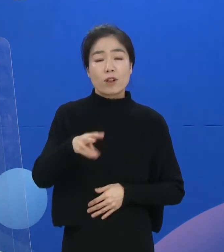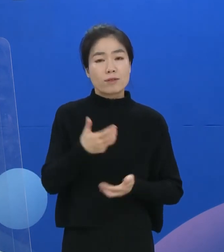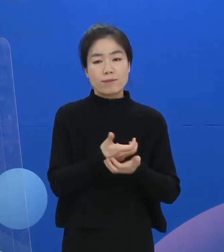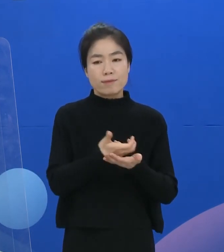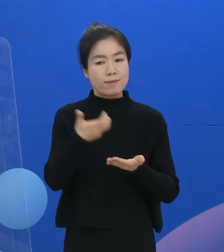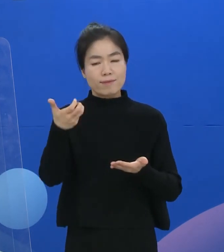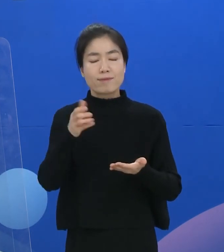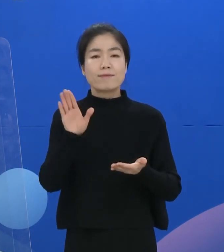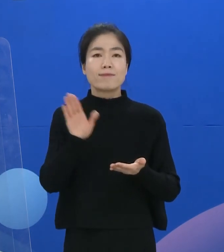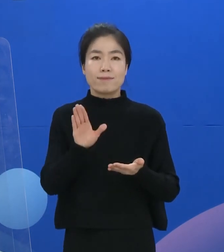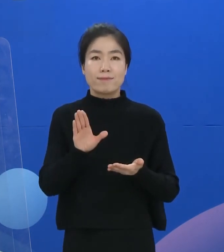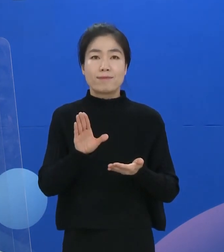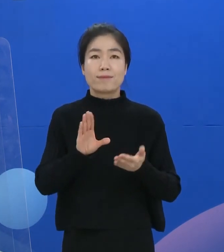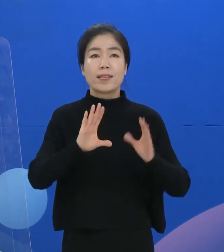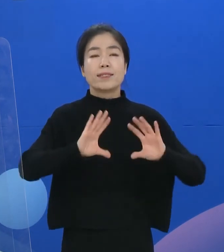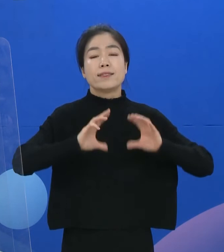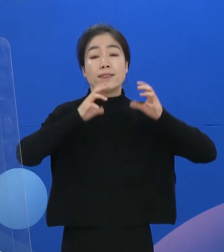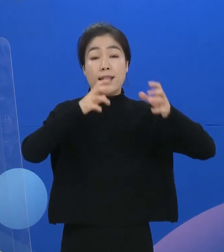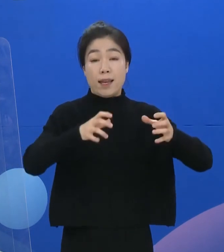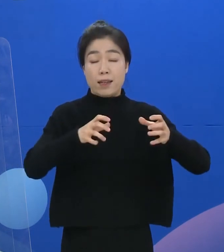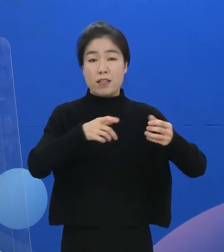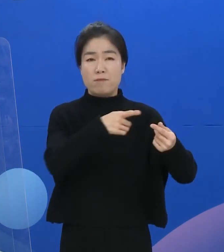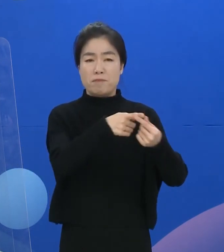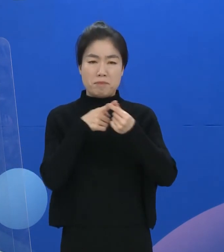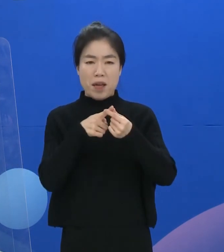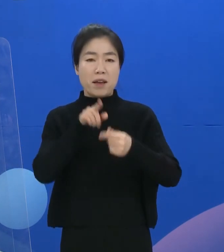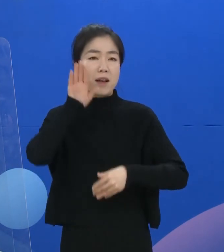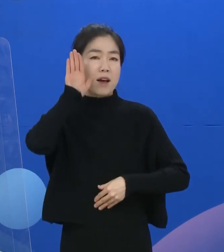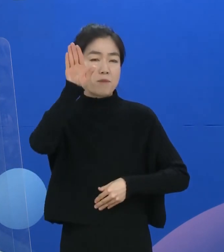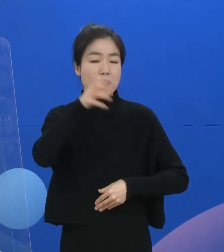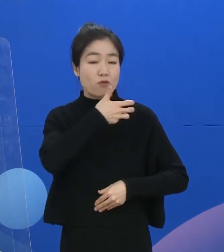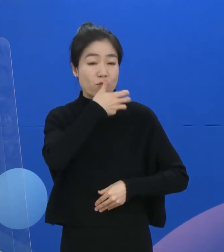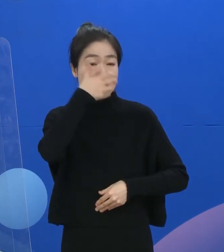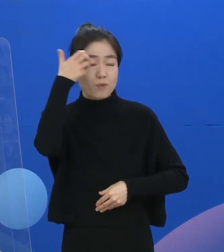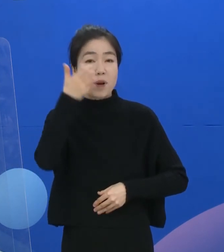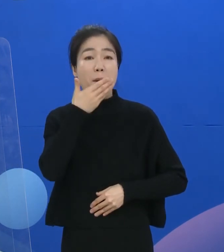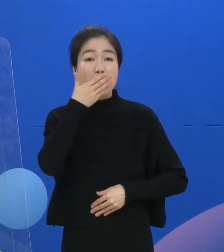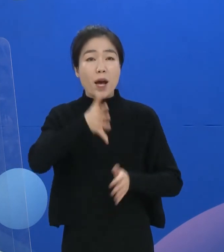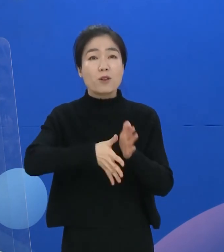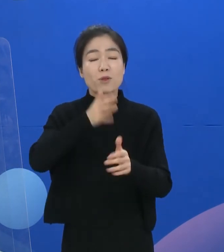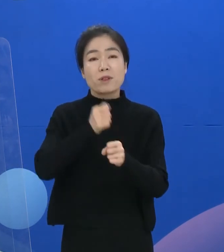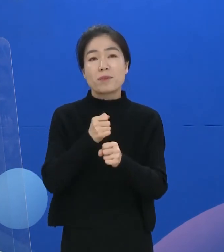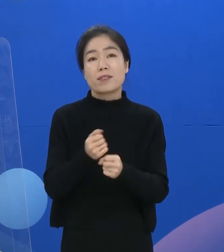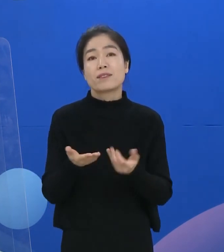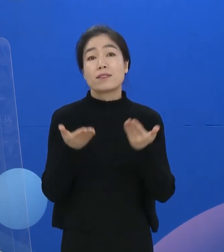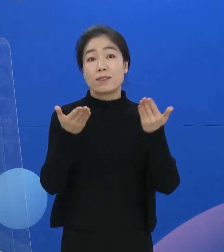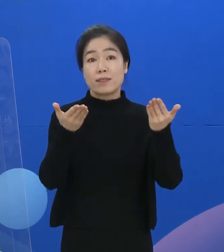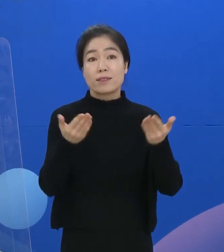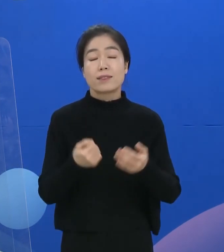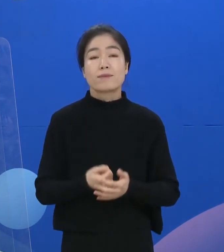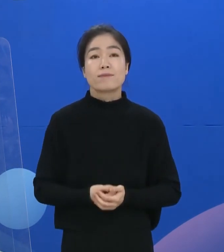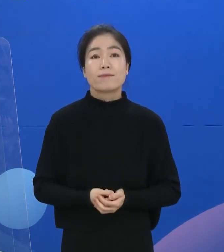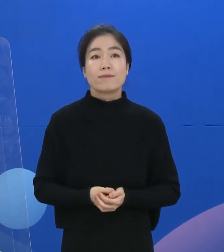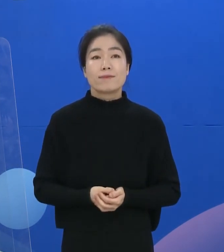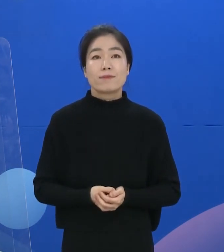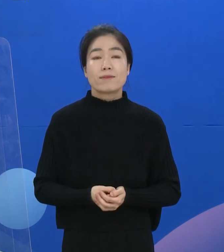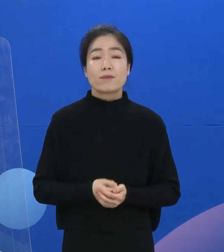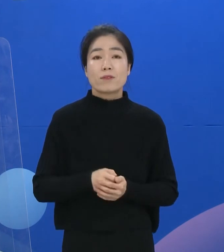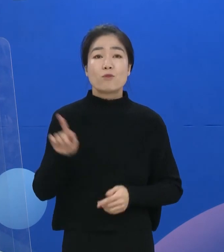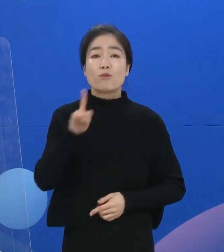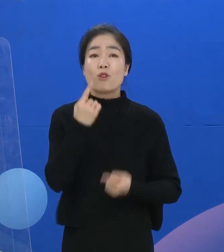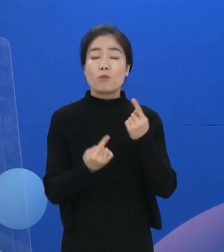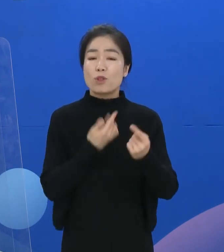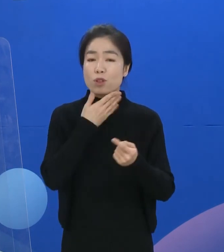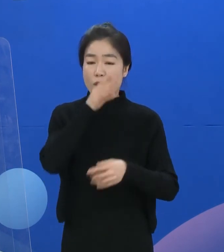삶을 살 수 있는 광고를 만들겠습니다 광고를 떠나지 않고 더 세 개를 최고를